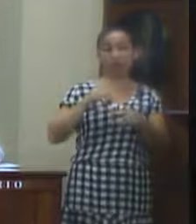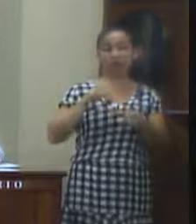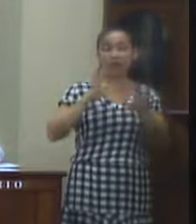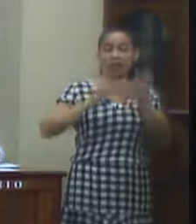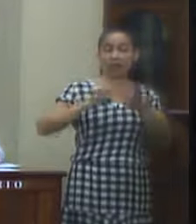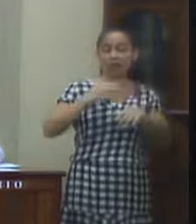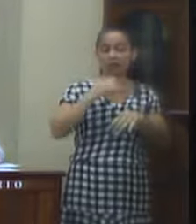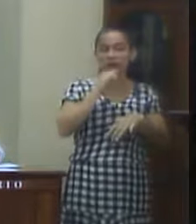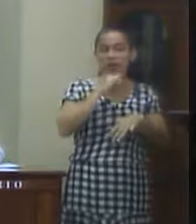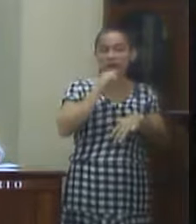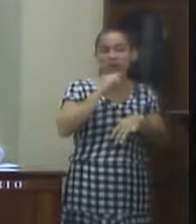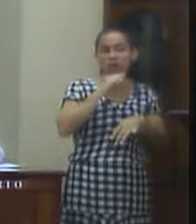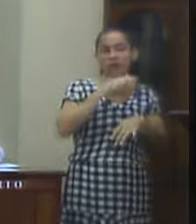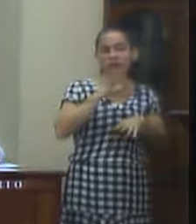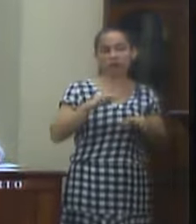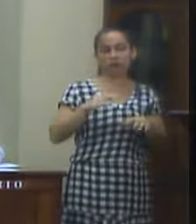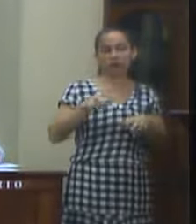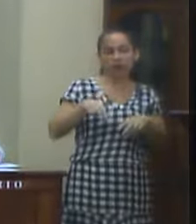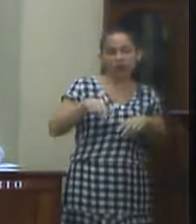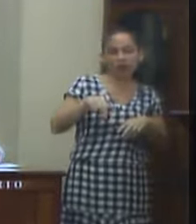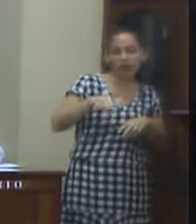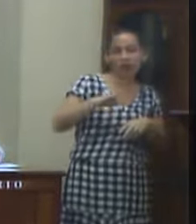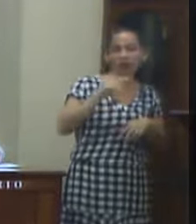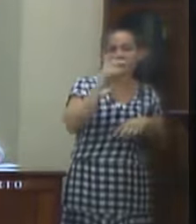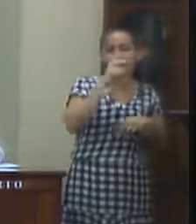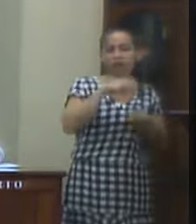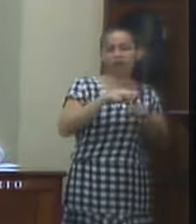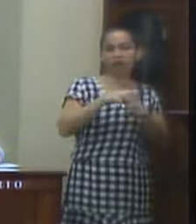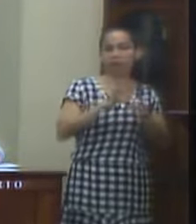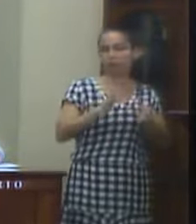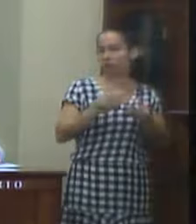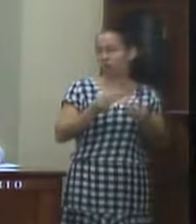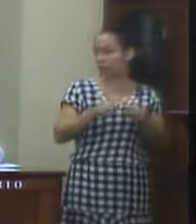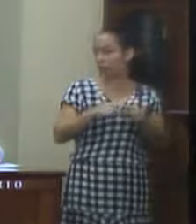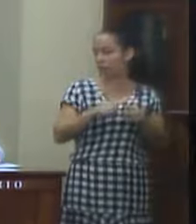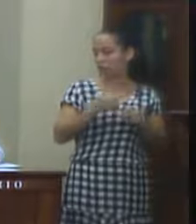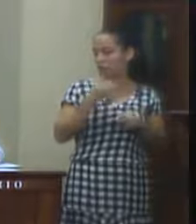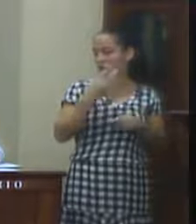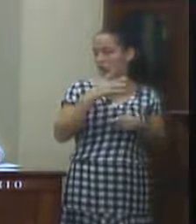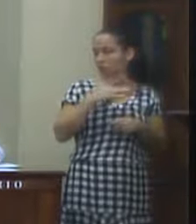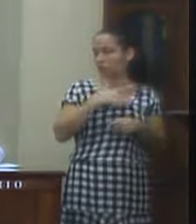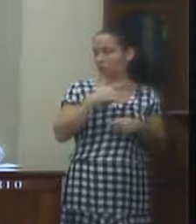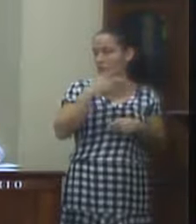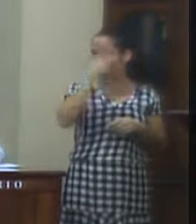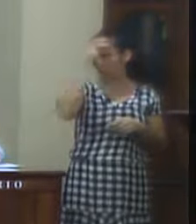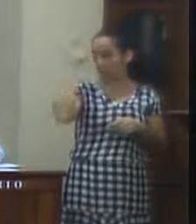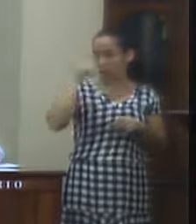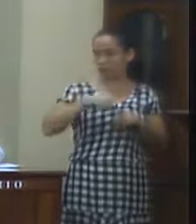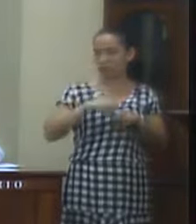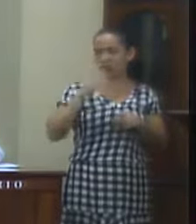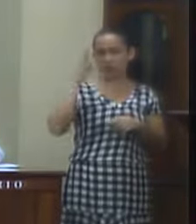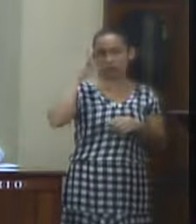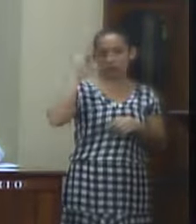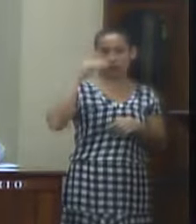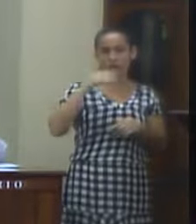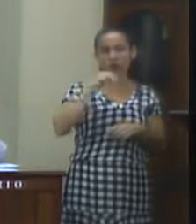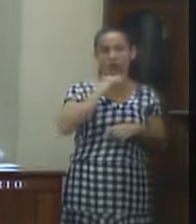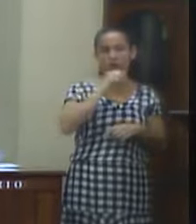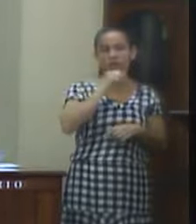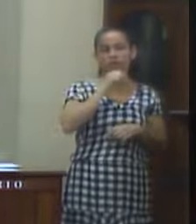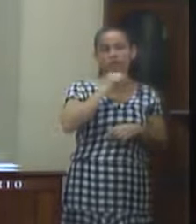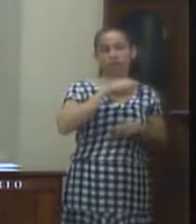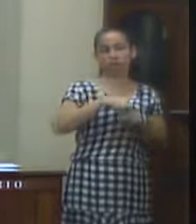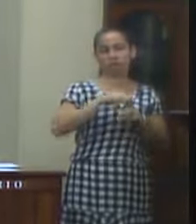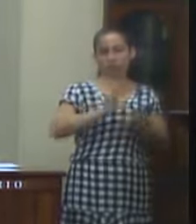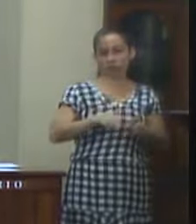reduzida, sendo de suma importância para a mobilidade urbana e para o bem-estar das pessoas, principalmente das mais idosas. A faixa de pedestre